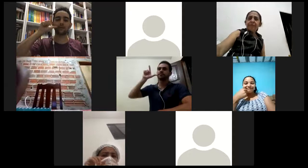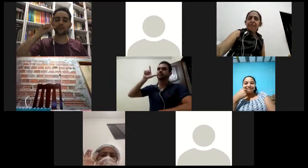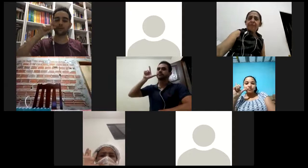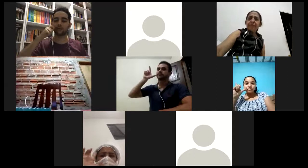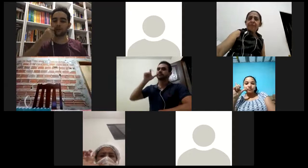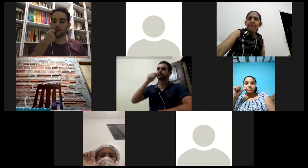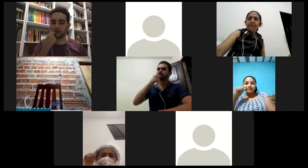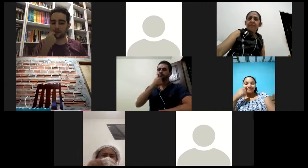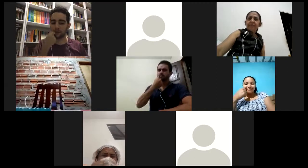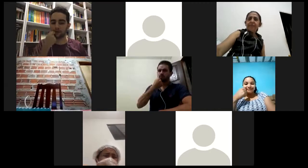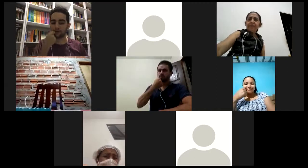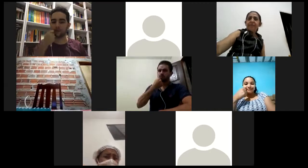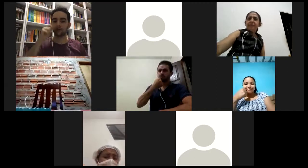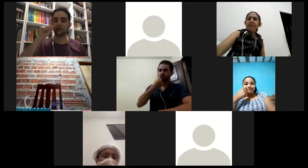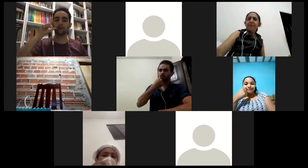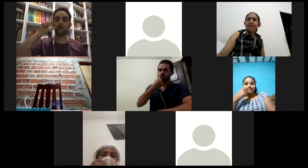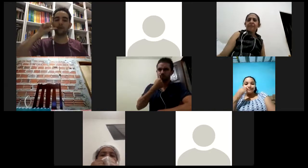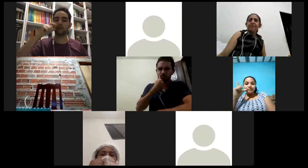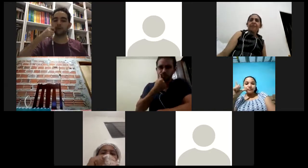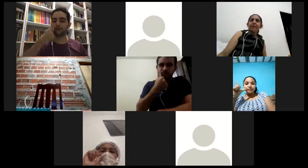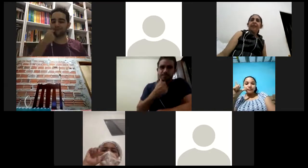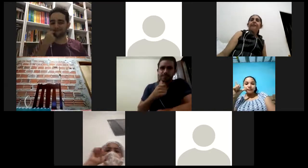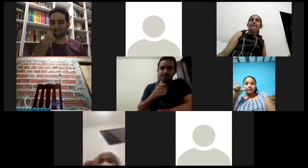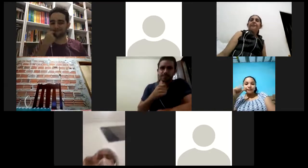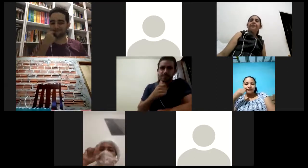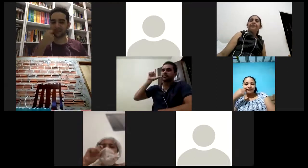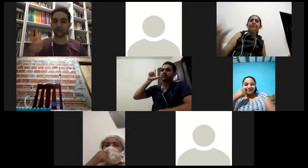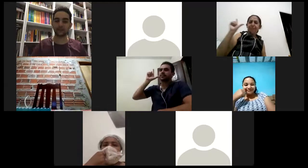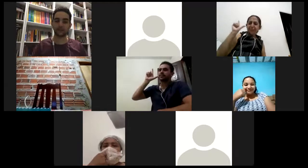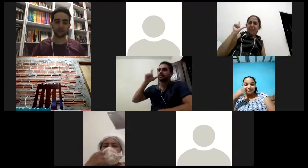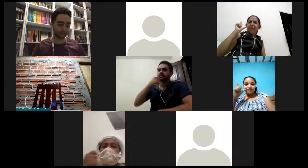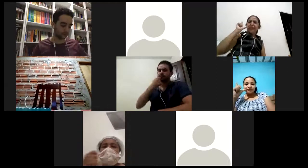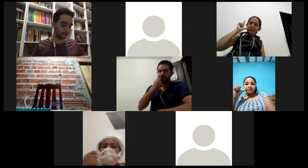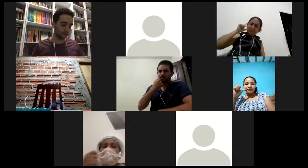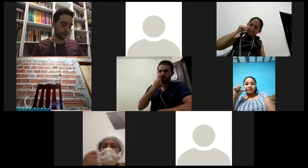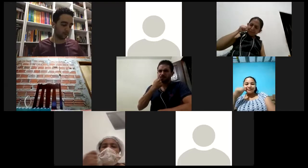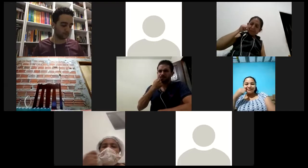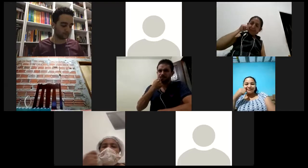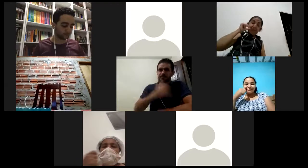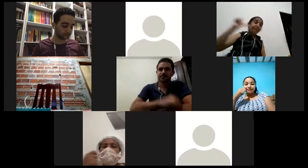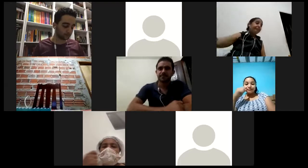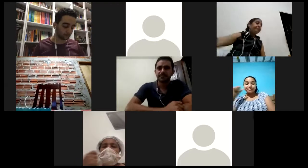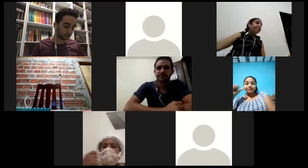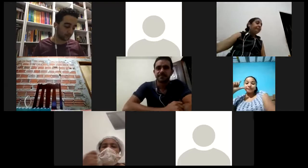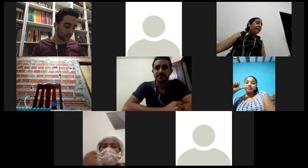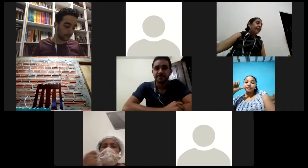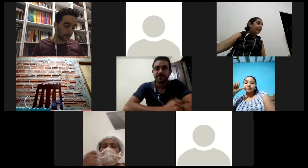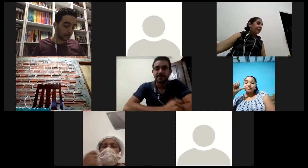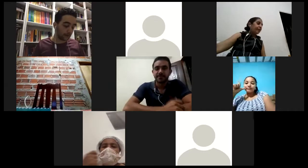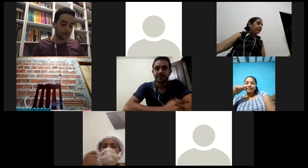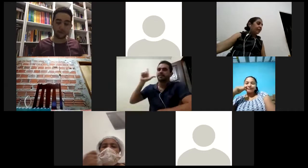espremo assim. Fecho o meu L, viro a minha mão e azedo. Limão.